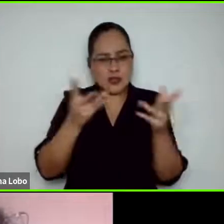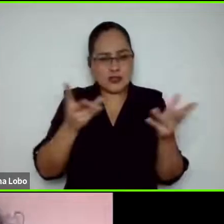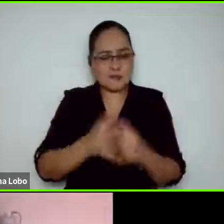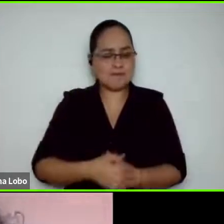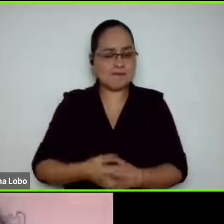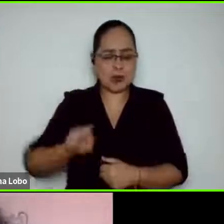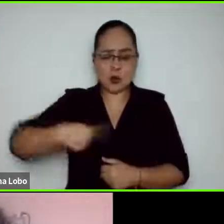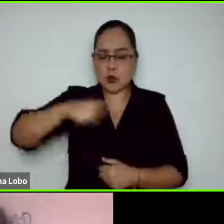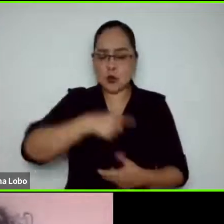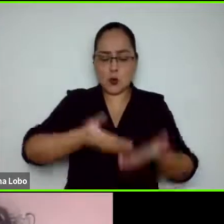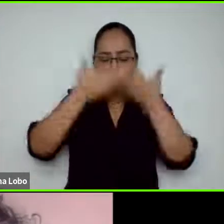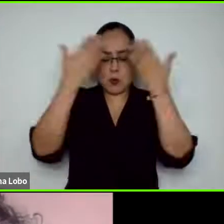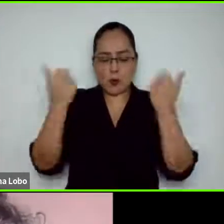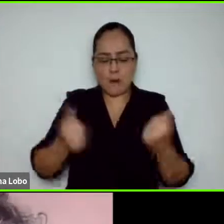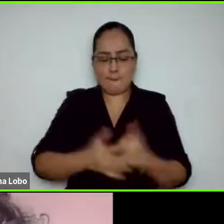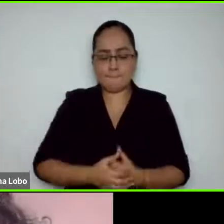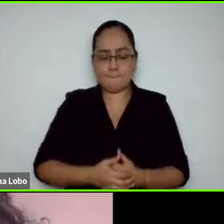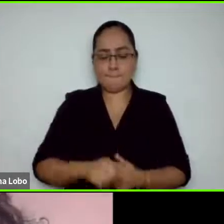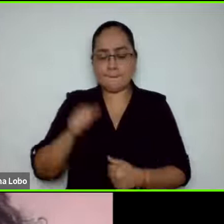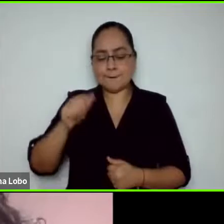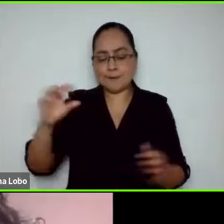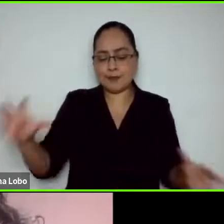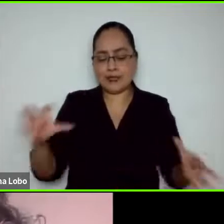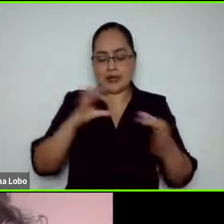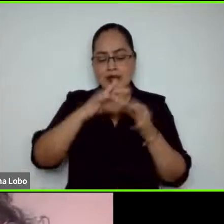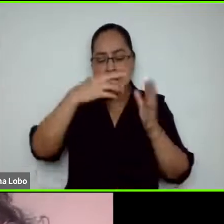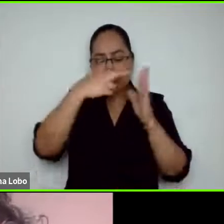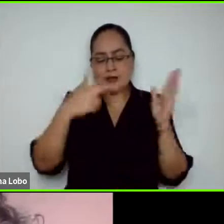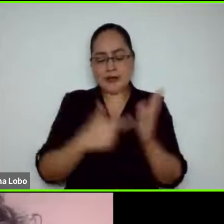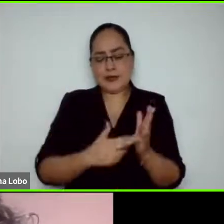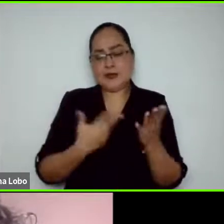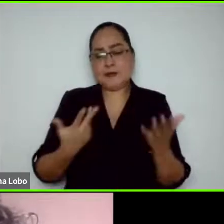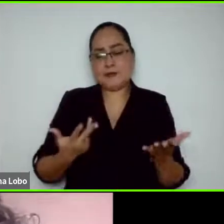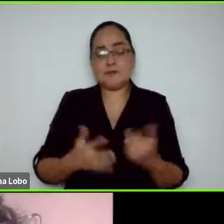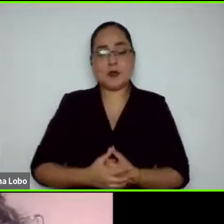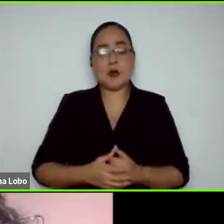consecuencia claramente delimitada como una regla, digamos, ¿no? Una regla